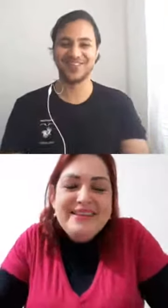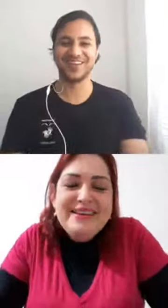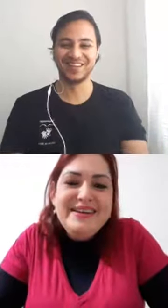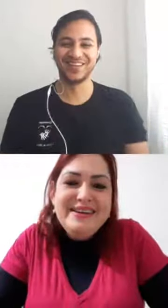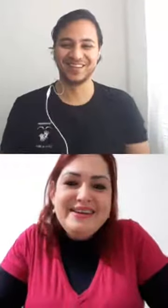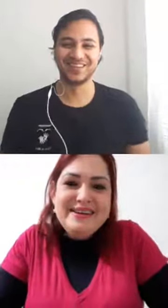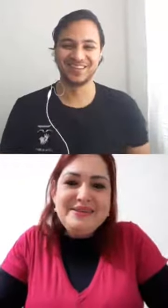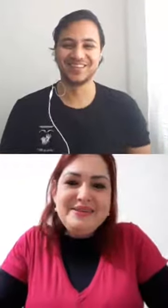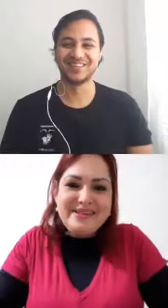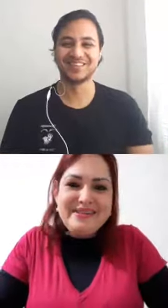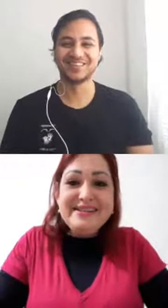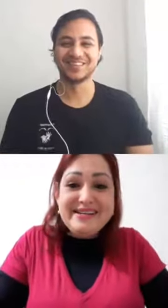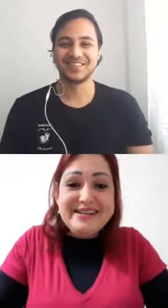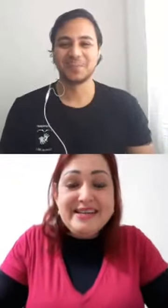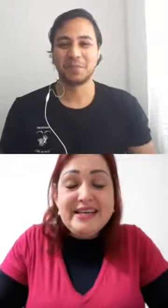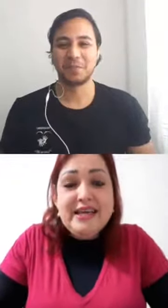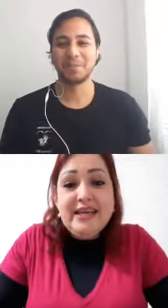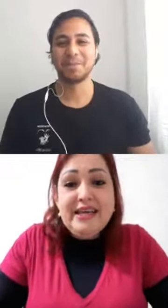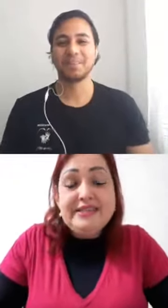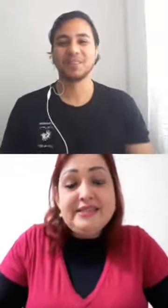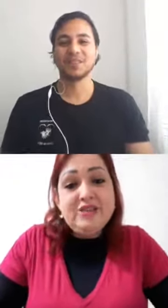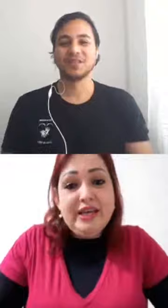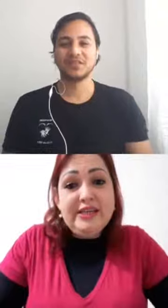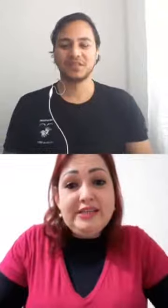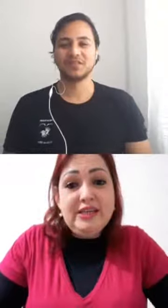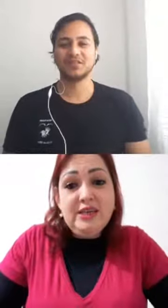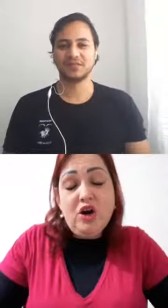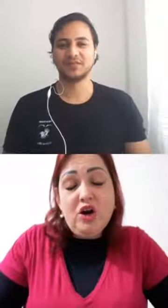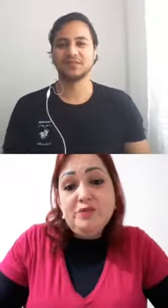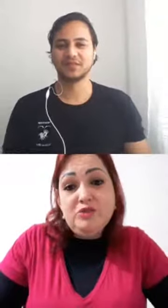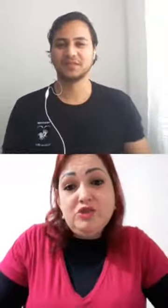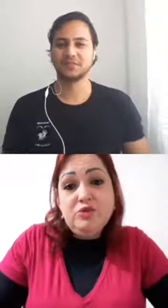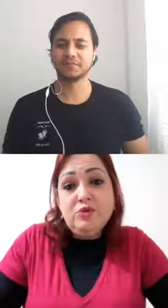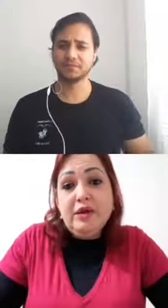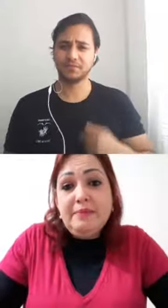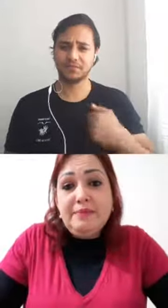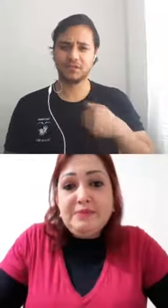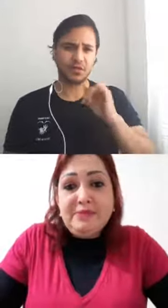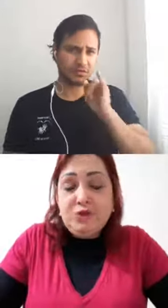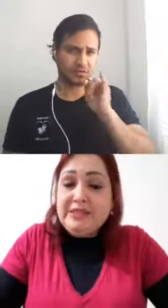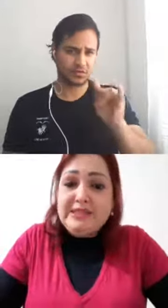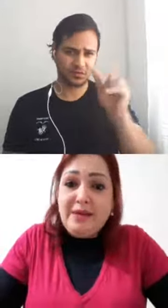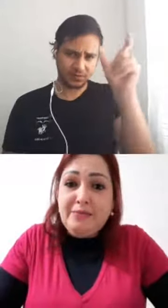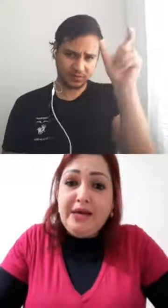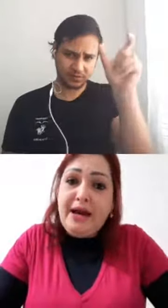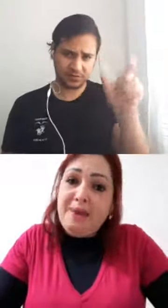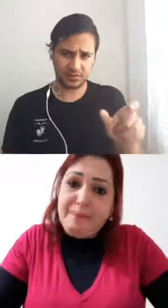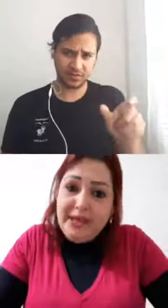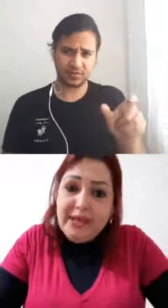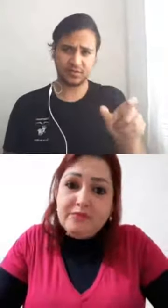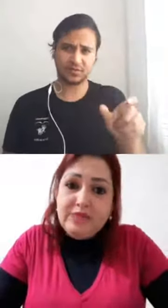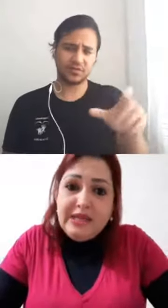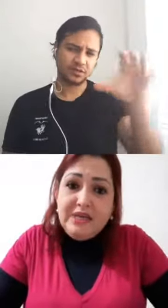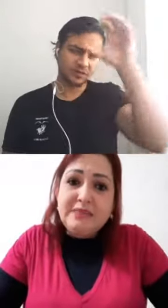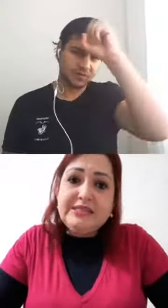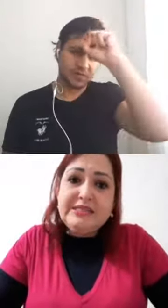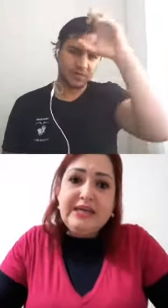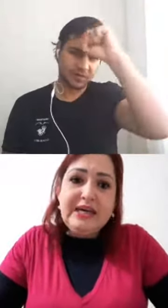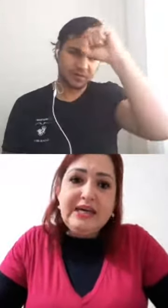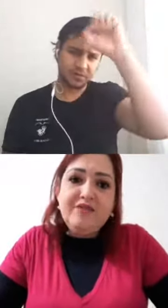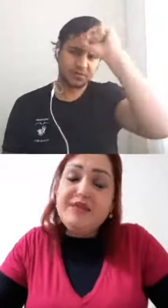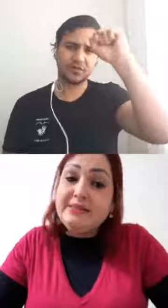Muito bem. Uhum. Só que assim, Robson, eu digo para as pessoas, sabe? Aprendam